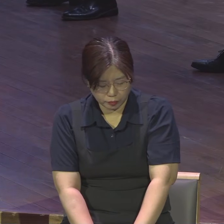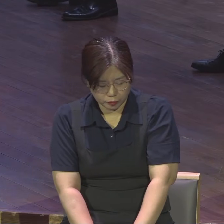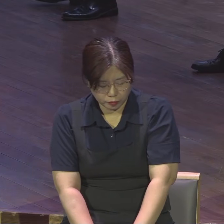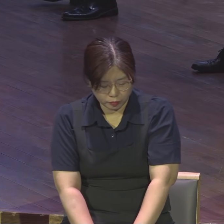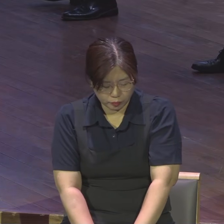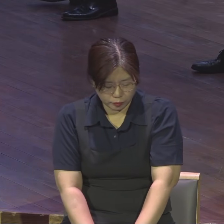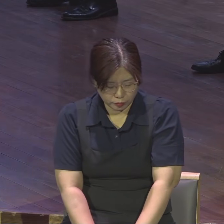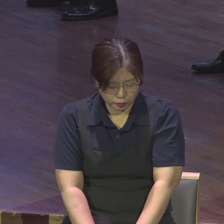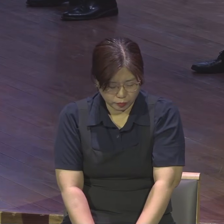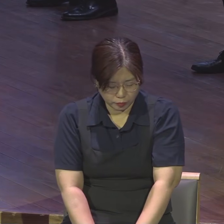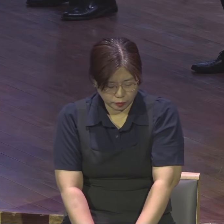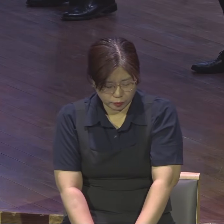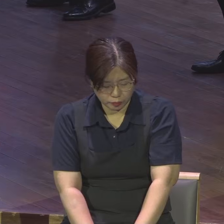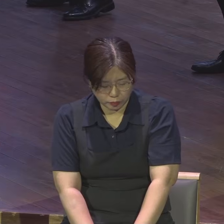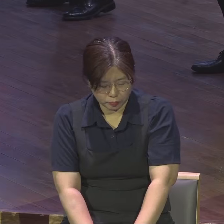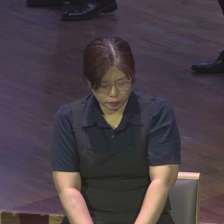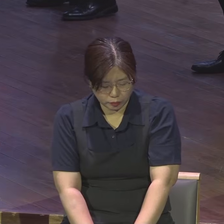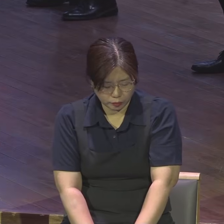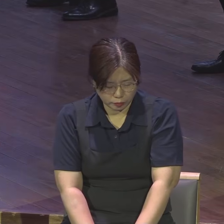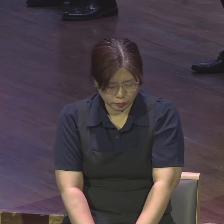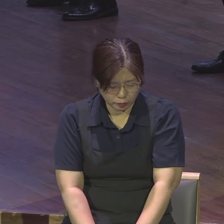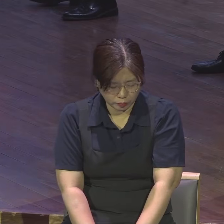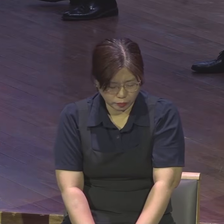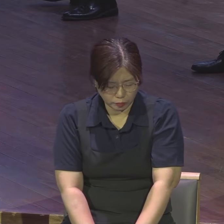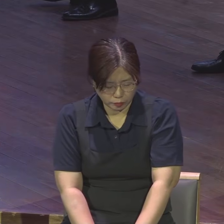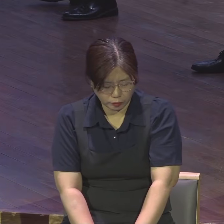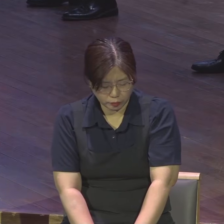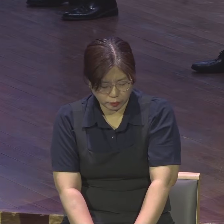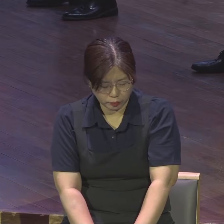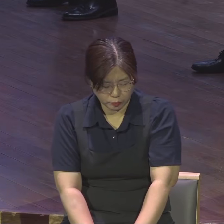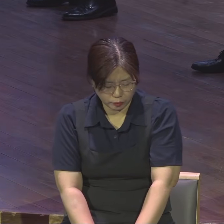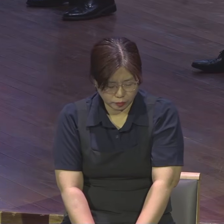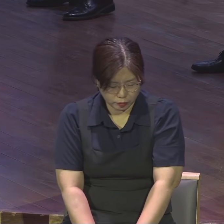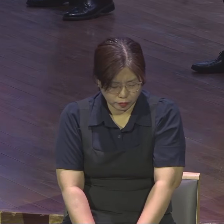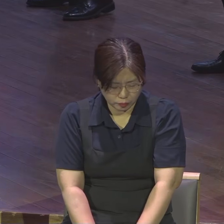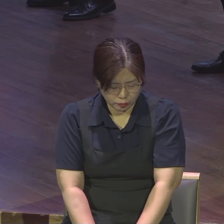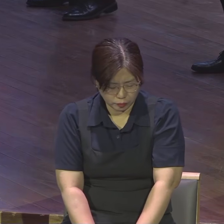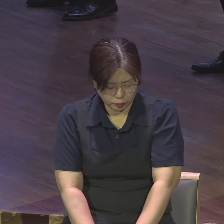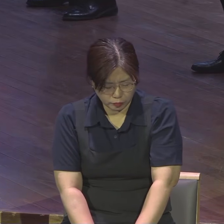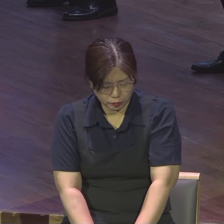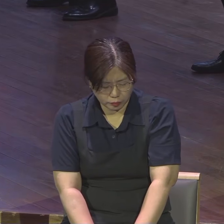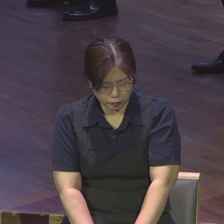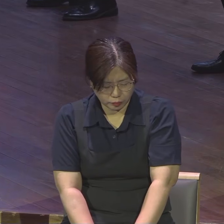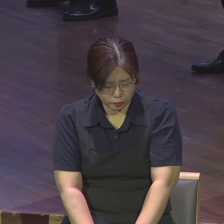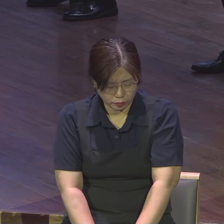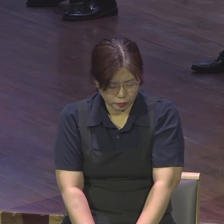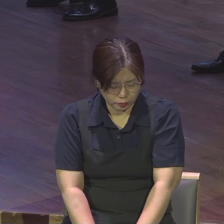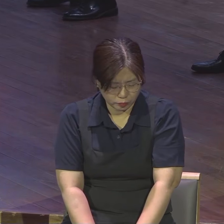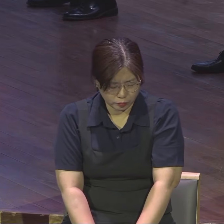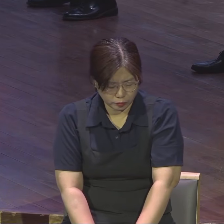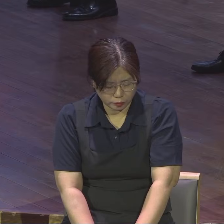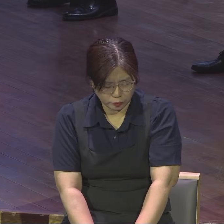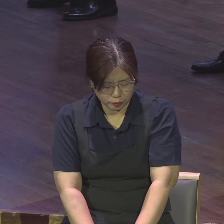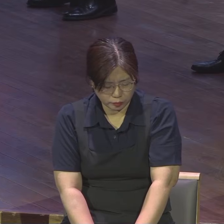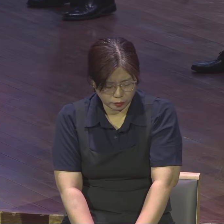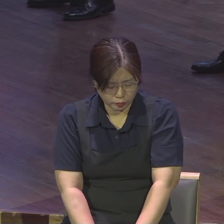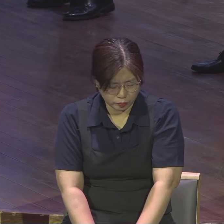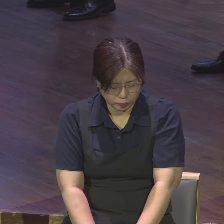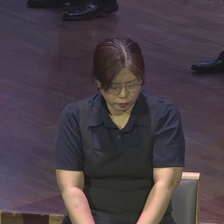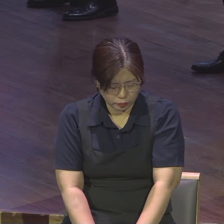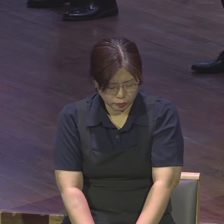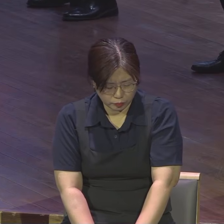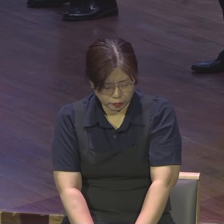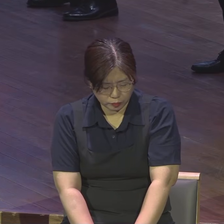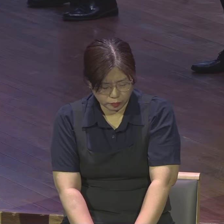성령의 충만함 주셔서 하나님께서 예배하신 자를 만나서 참된 치유와 회복의 역사를 일어나게 하시며 제자를 견고히